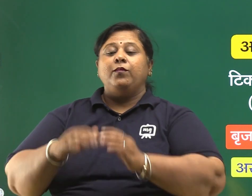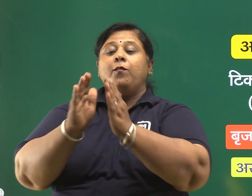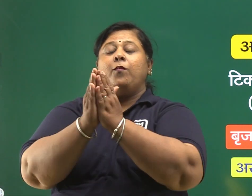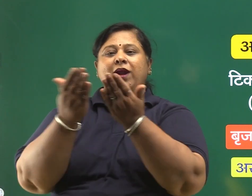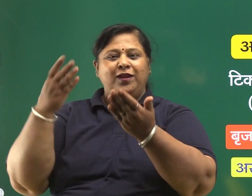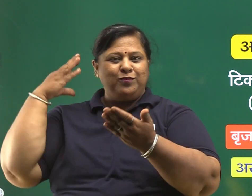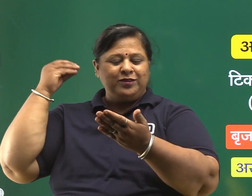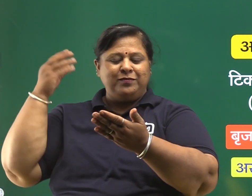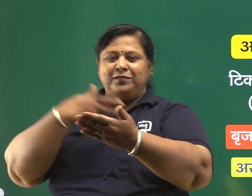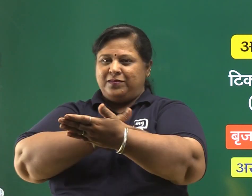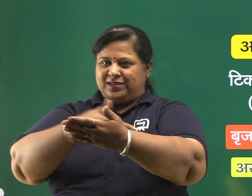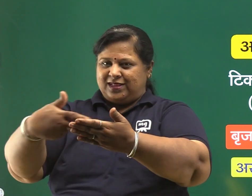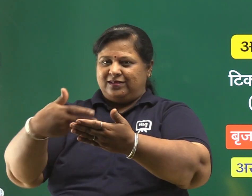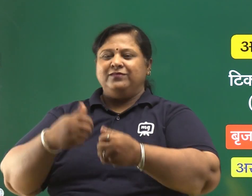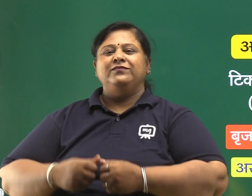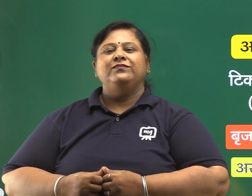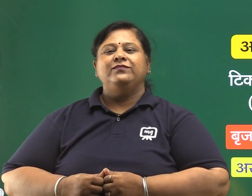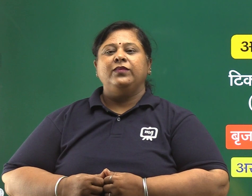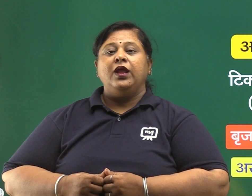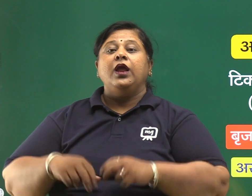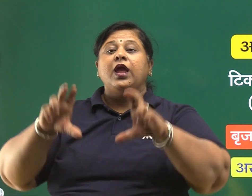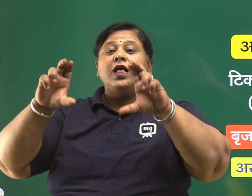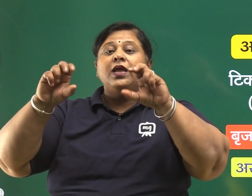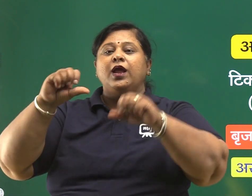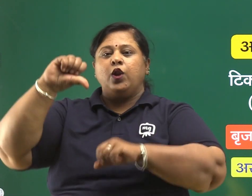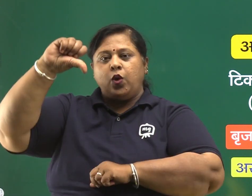पाठ्यपुस्तक वसंत के अध्याय 9